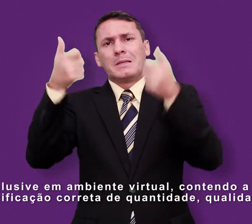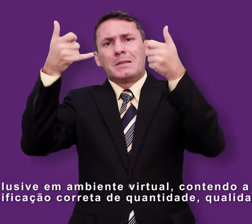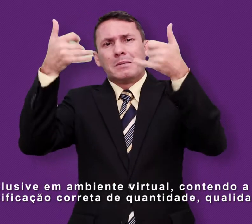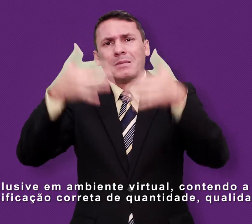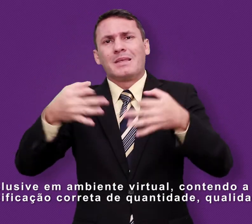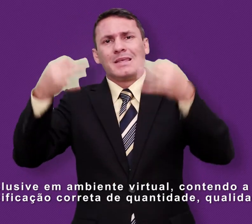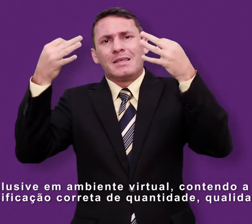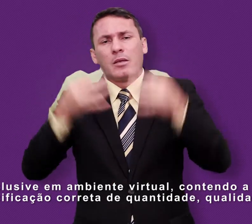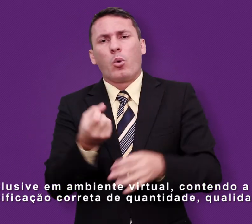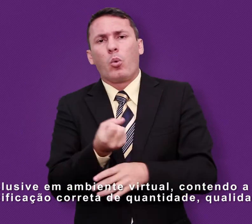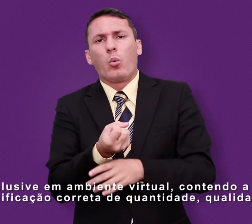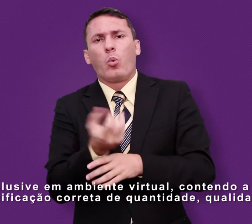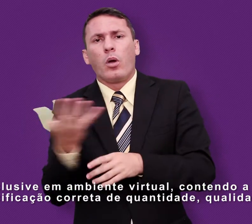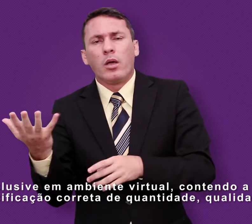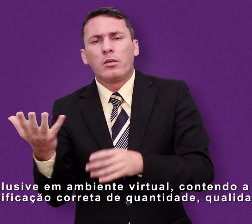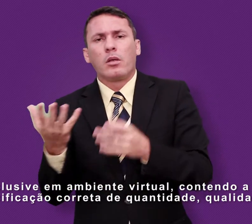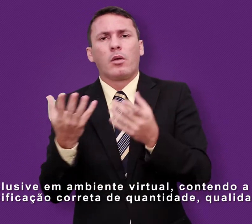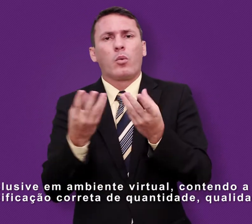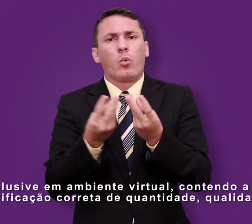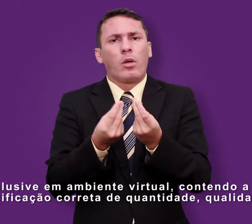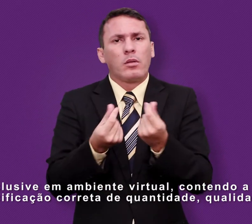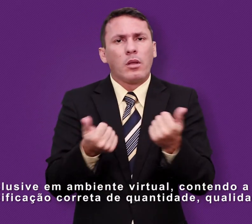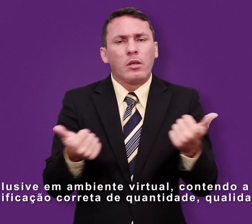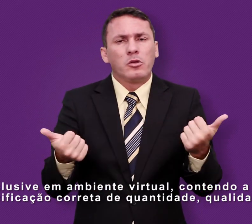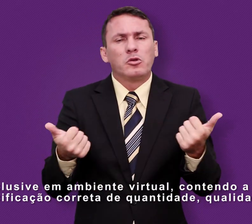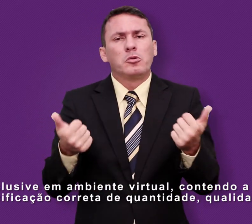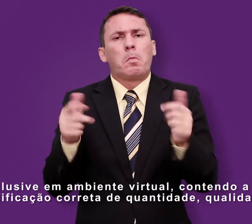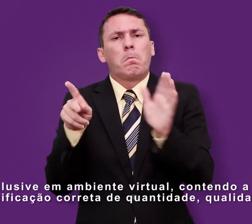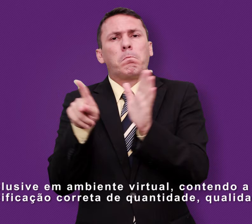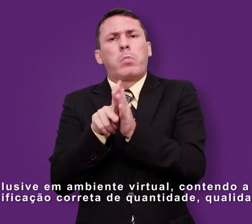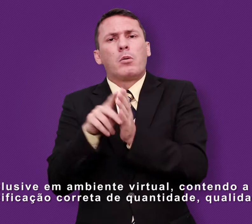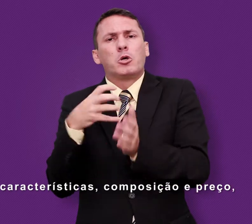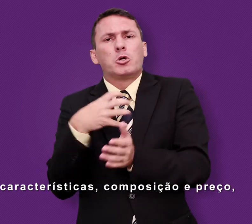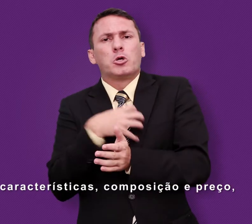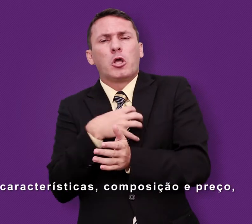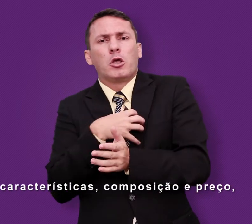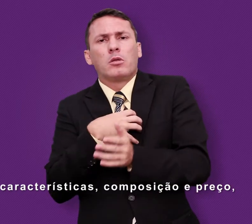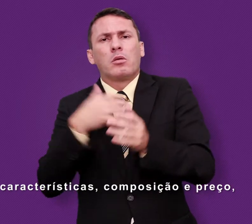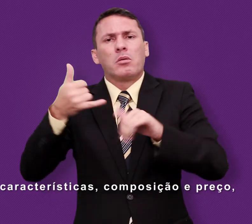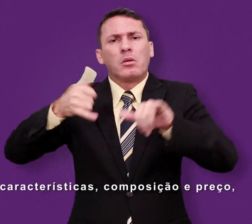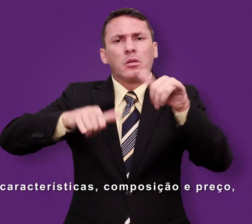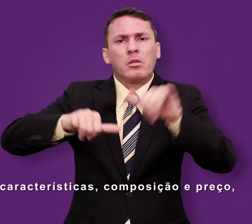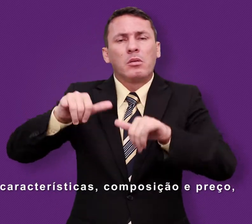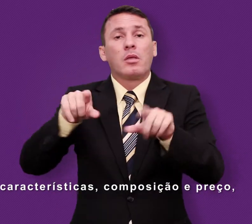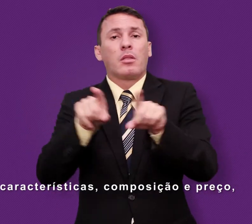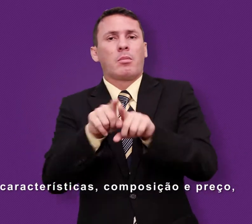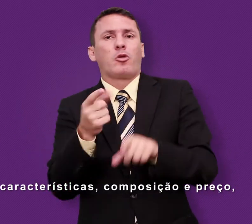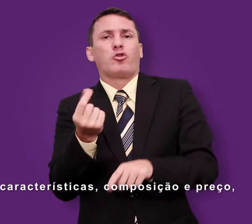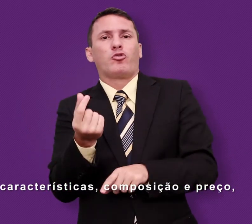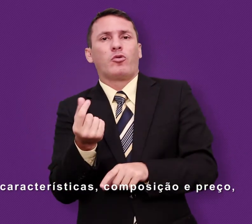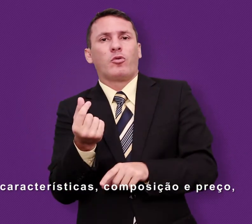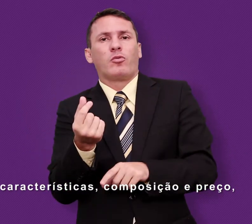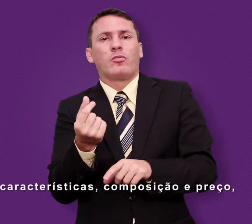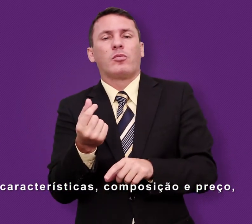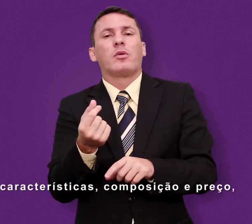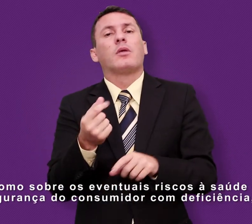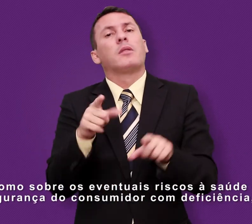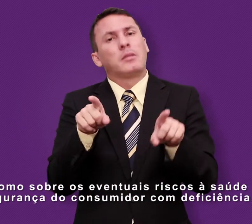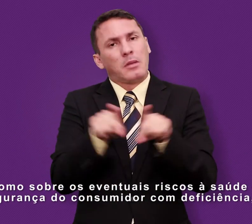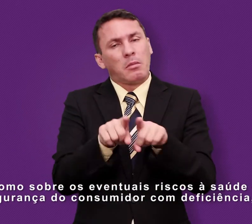a especificação correta de quantidade, qualidade, características, composição e preço, bem como